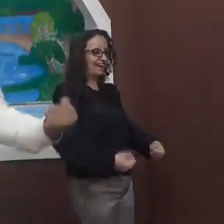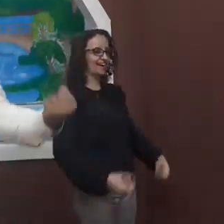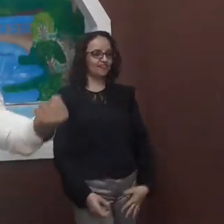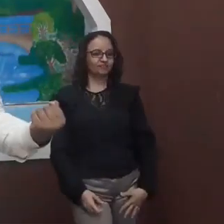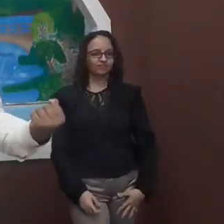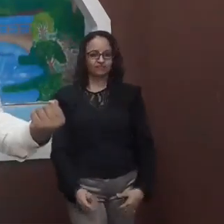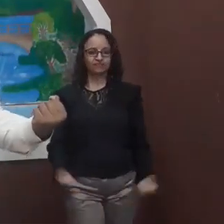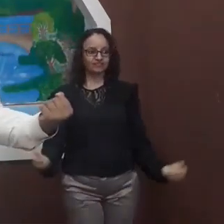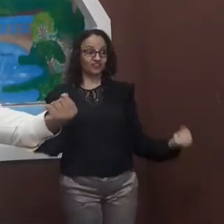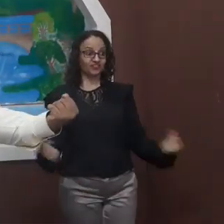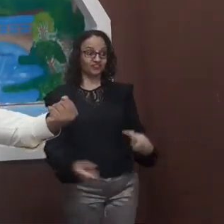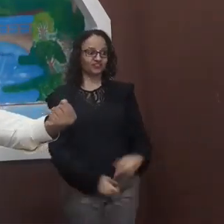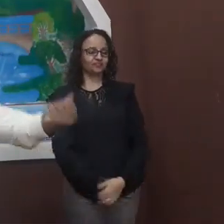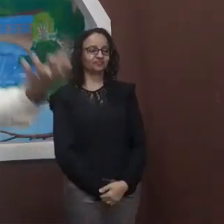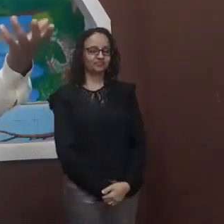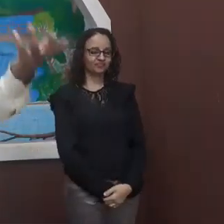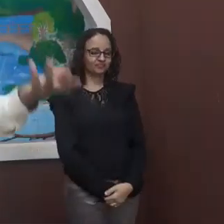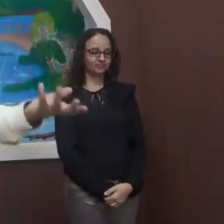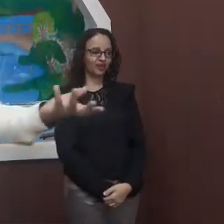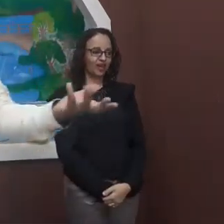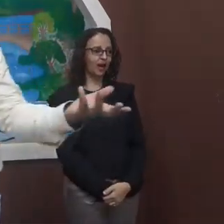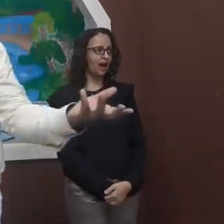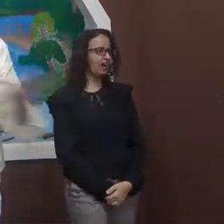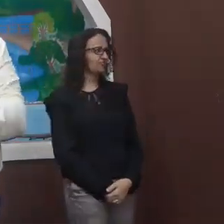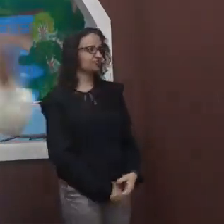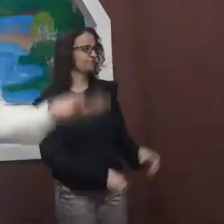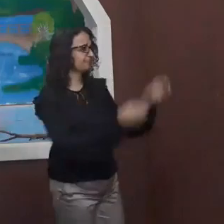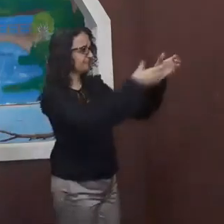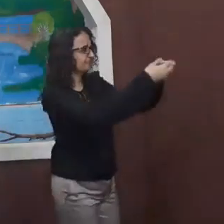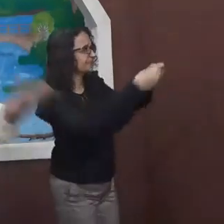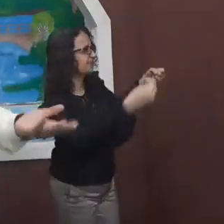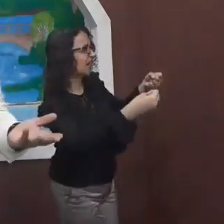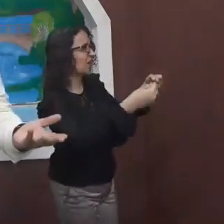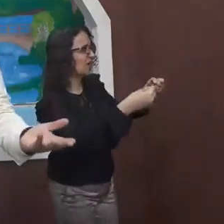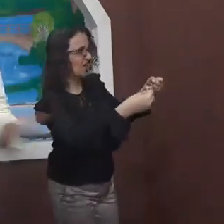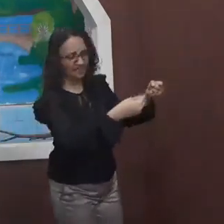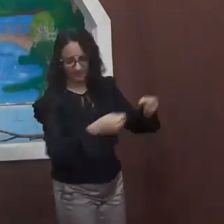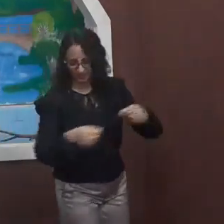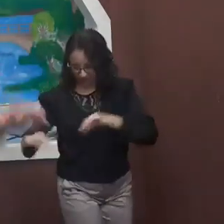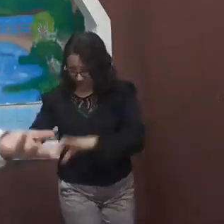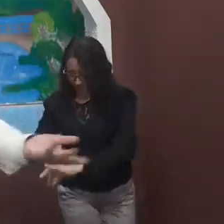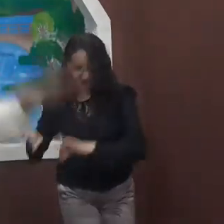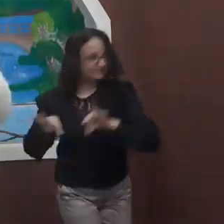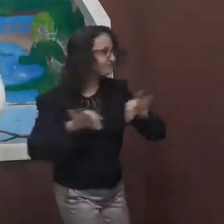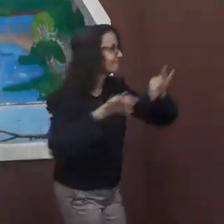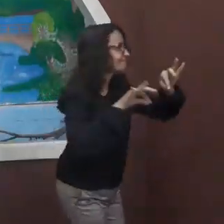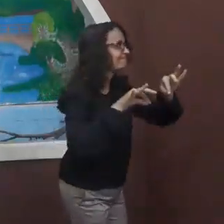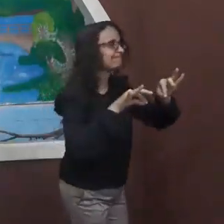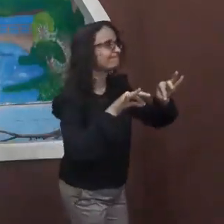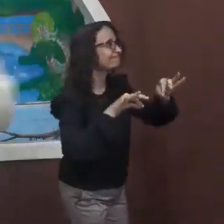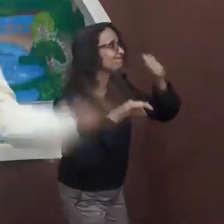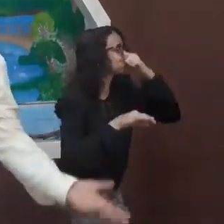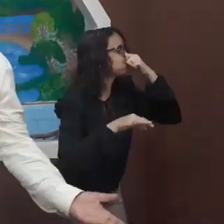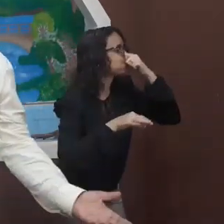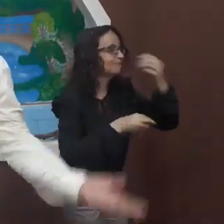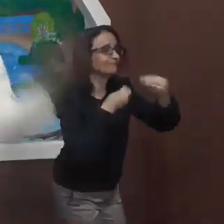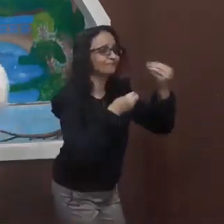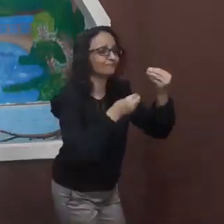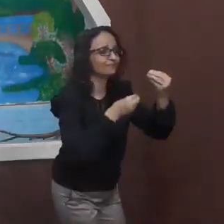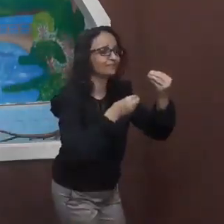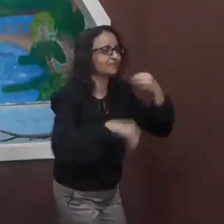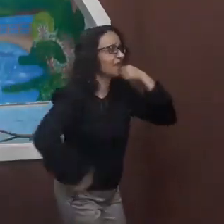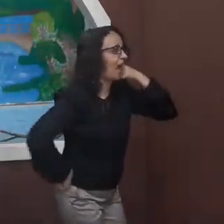Aí chega com a sacola em casa, não tem onde colocar. Ué, mas quem não fecha? Saiu para comprar roupa, porque não tinha roupa. Chega com a roupa